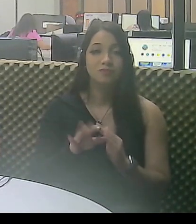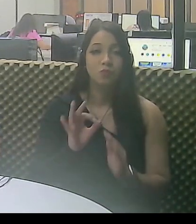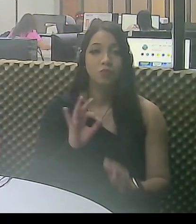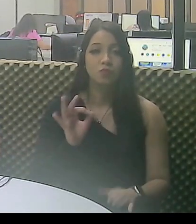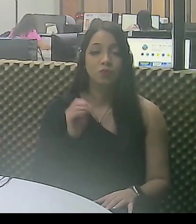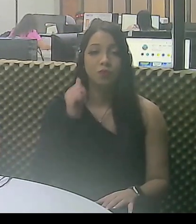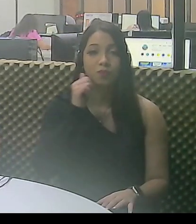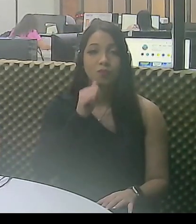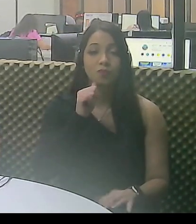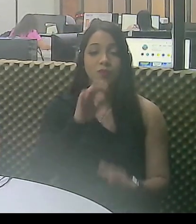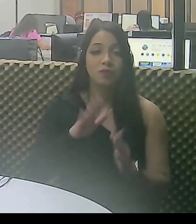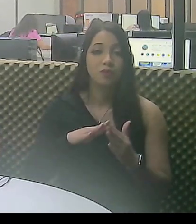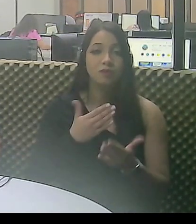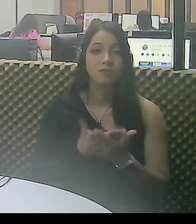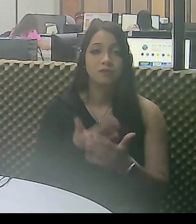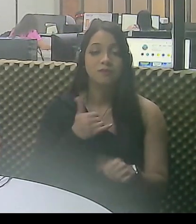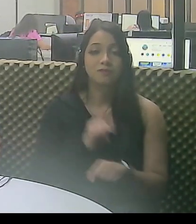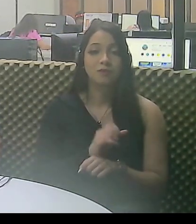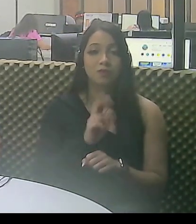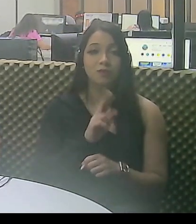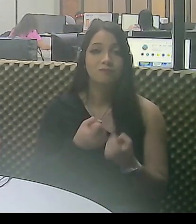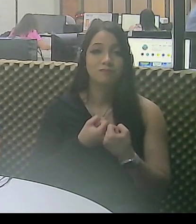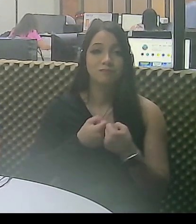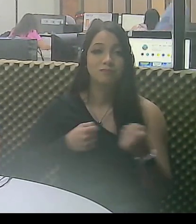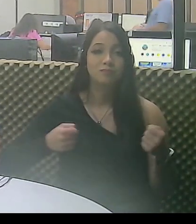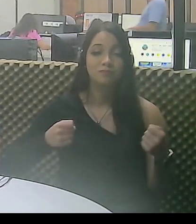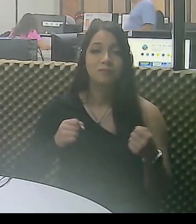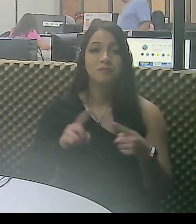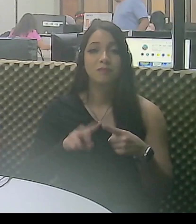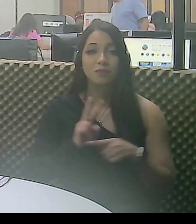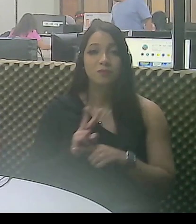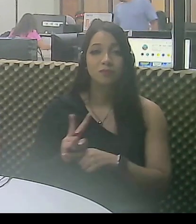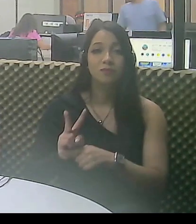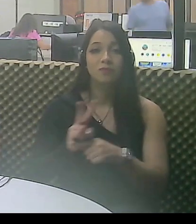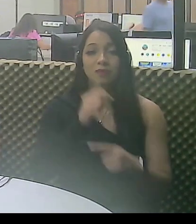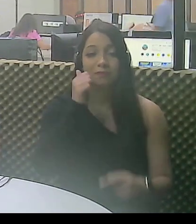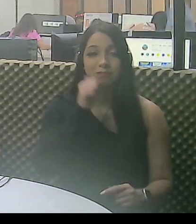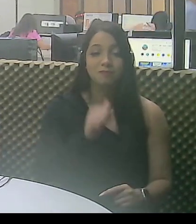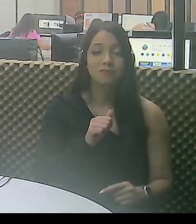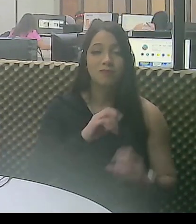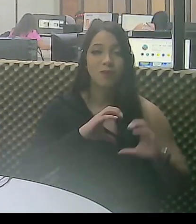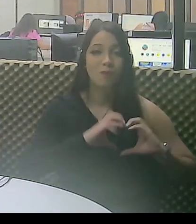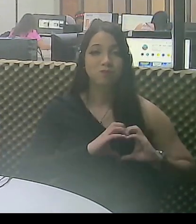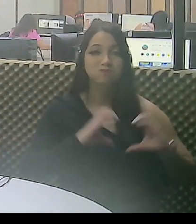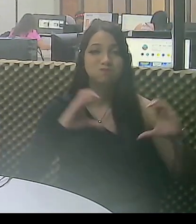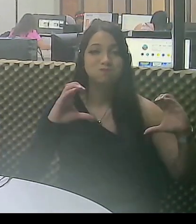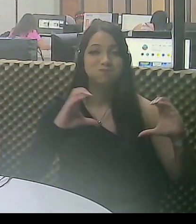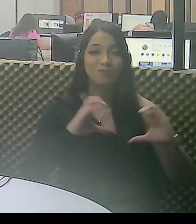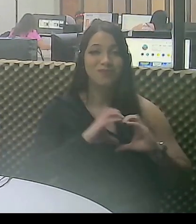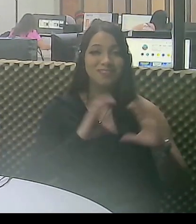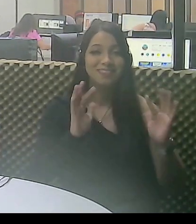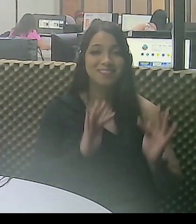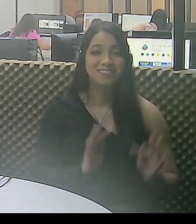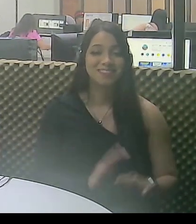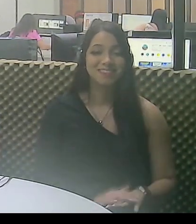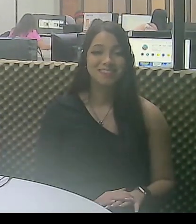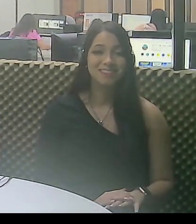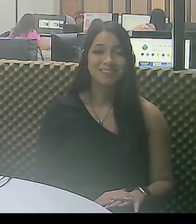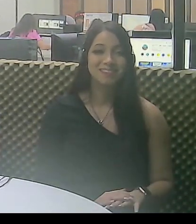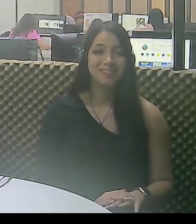nenhuma garota falte à aula. Uberlândia tá enorme, mas cuidar das nossas meninas deixa nosso coração bem